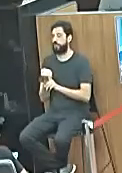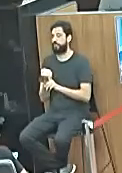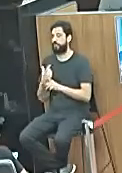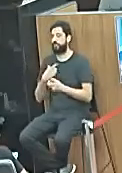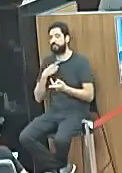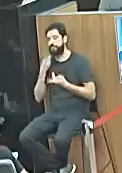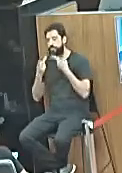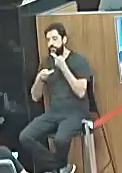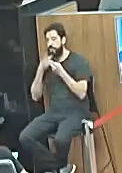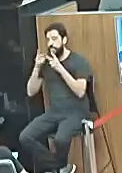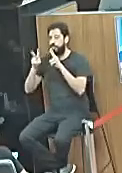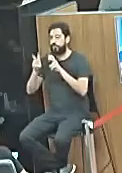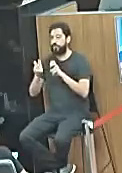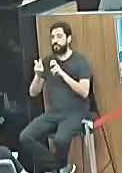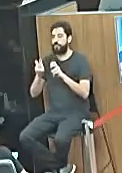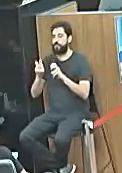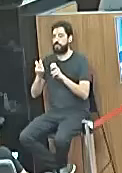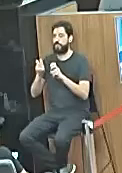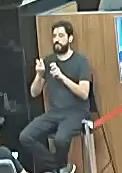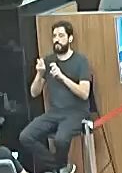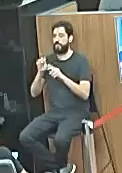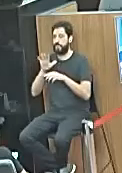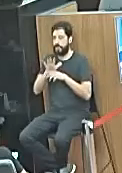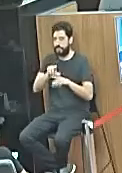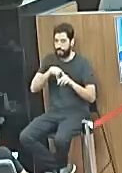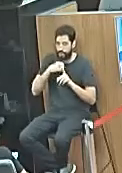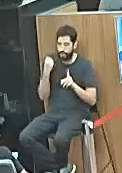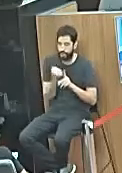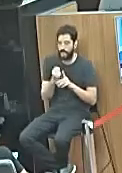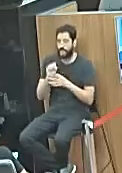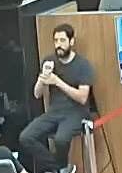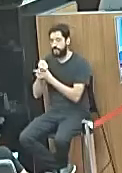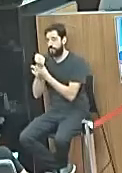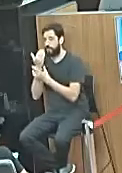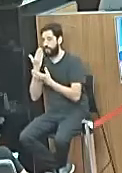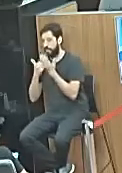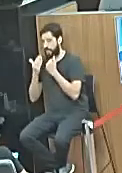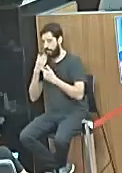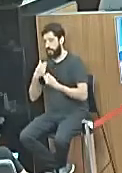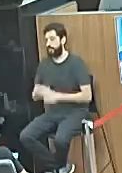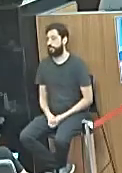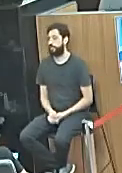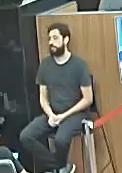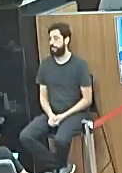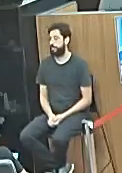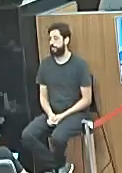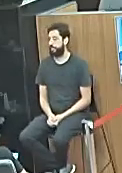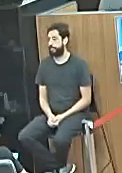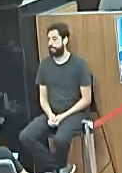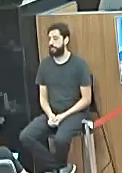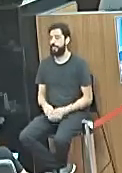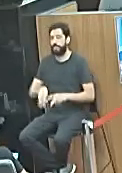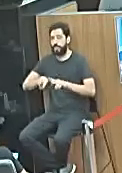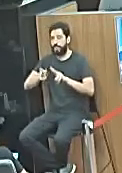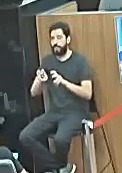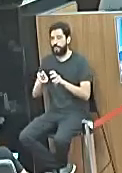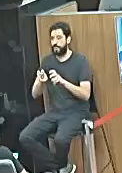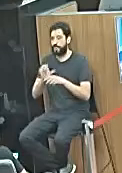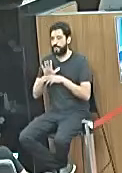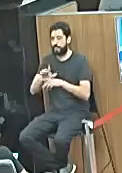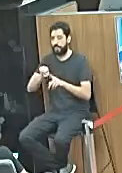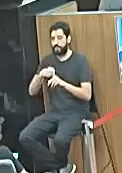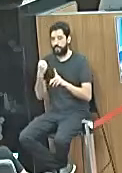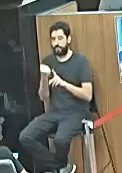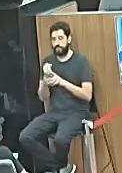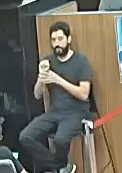tratados os temas assistência social e segurança alimentar o tema assistência social e segurança